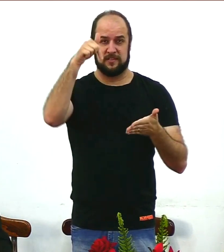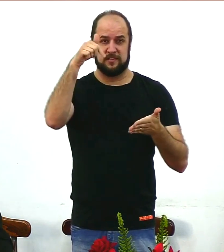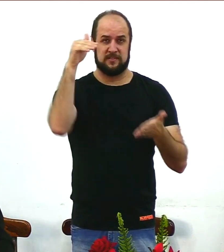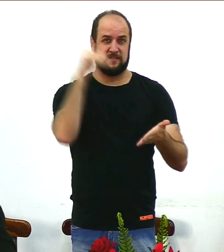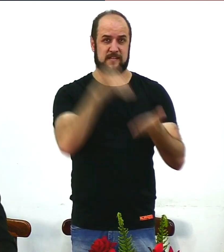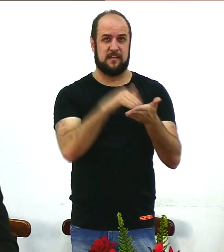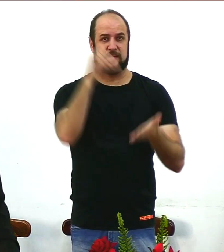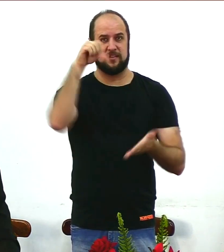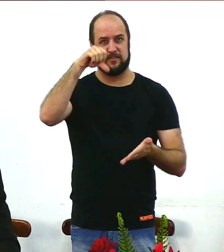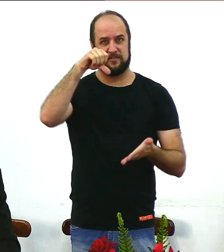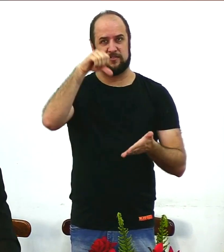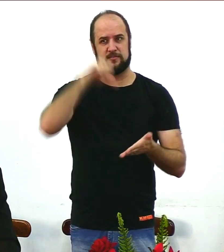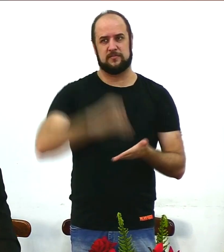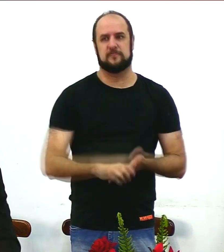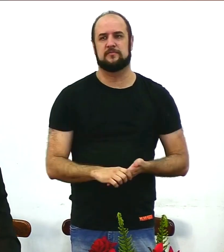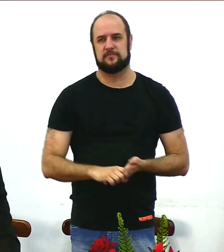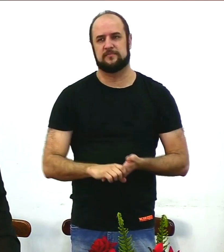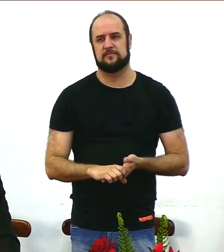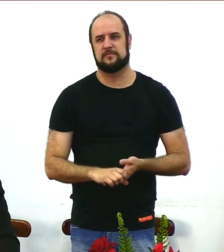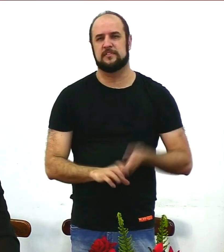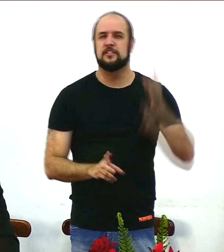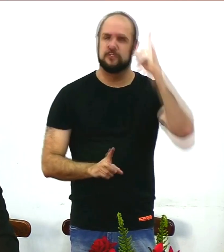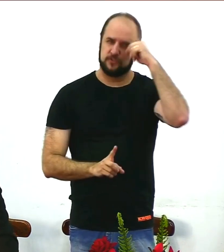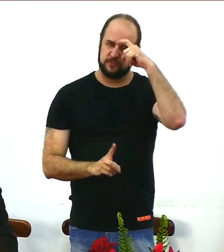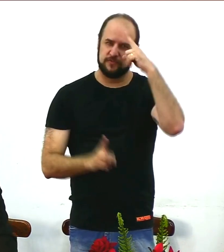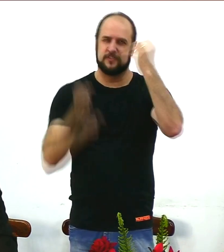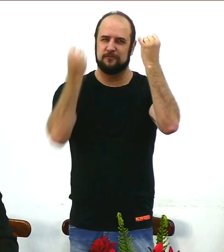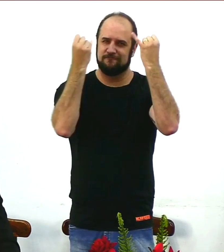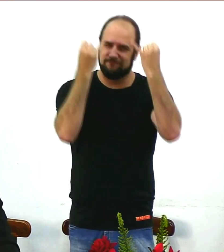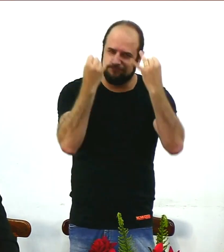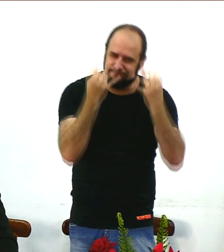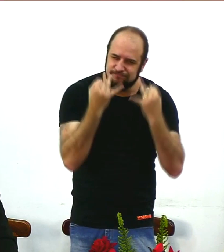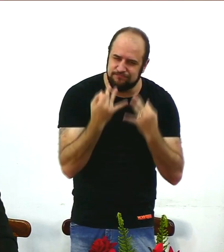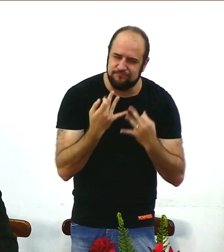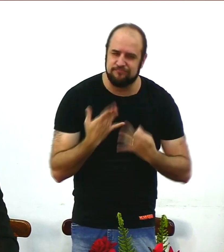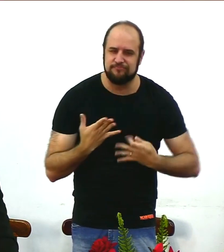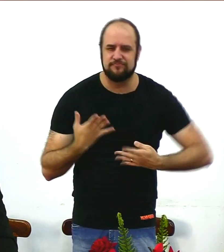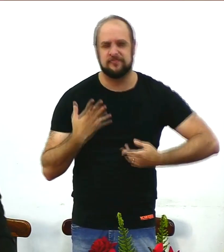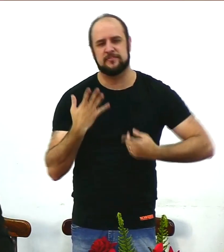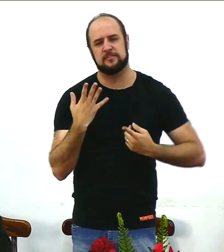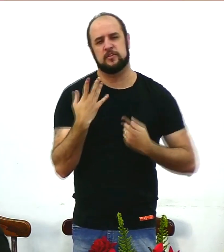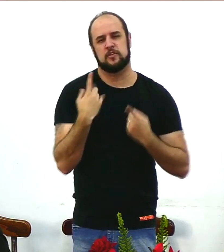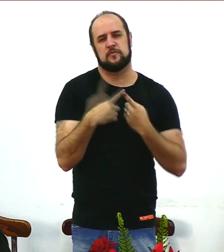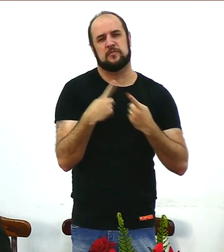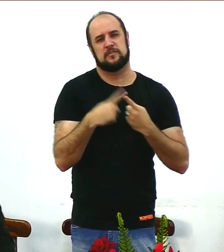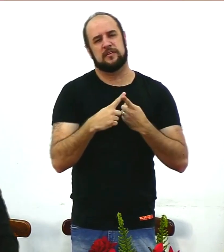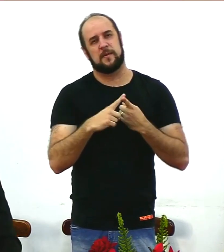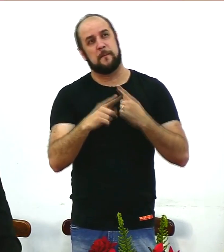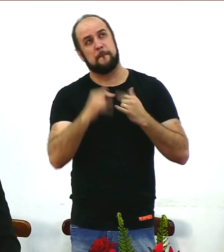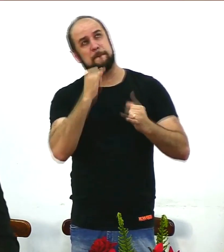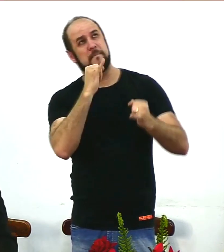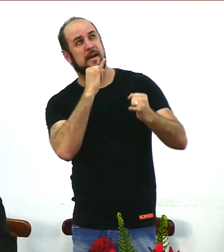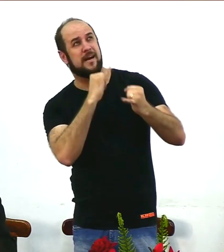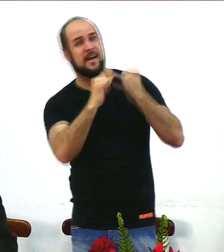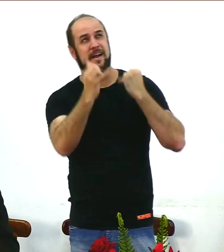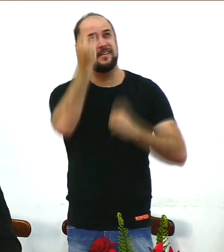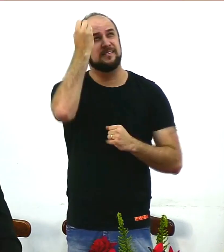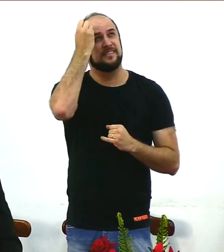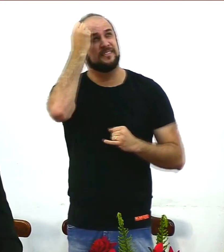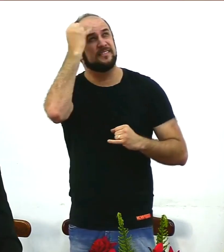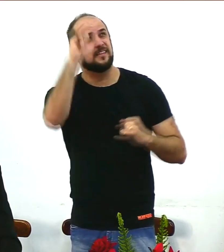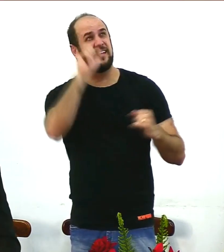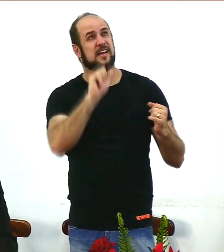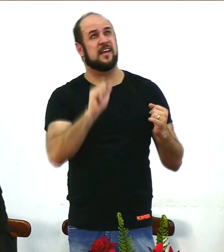Deus trabalha, poderoso Deus. Como vivem então os exilados? Primeiramente, em aflição, temos